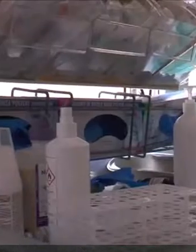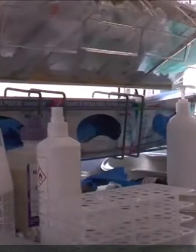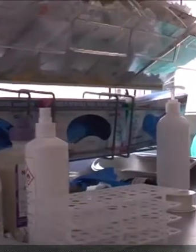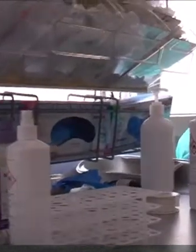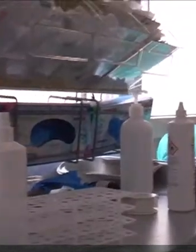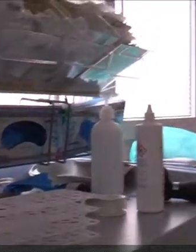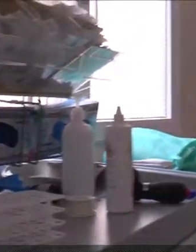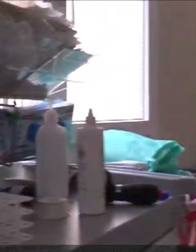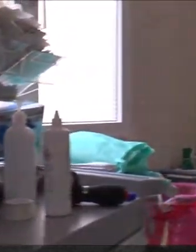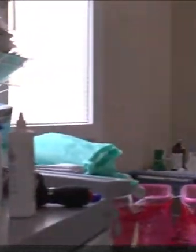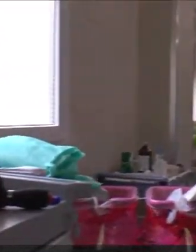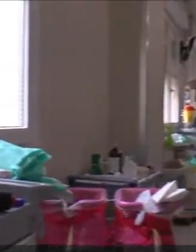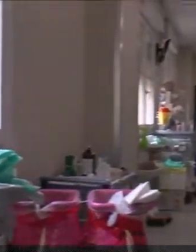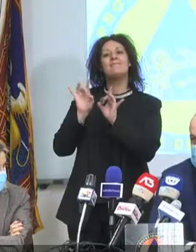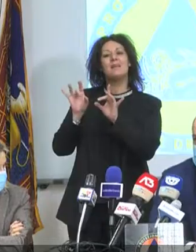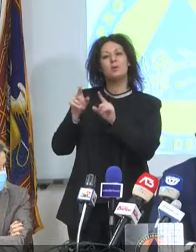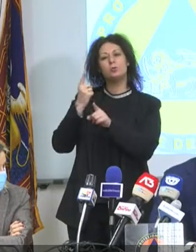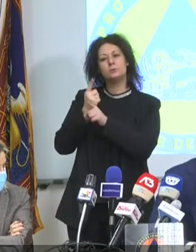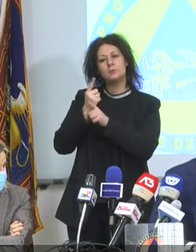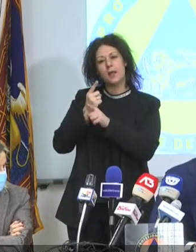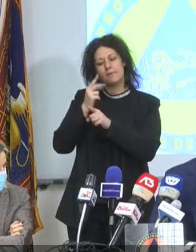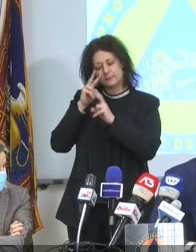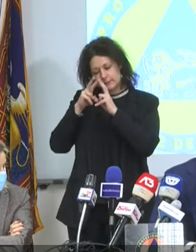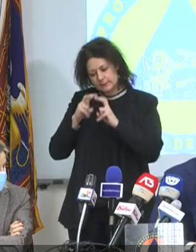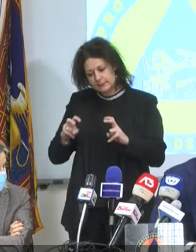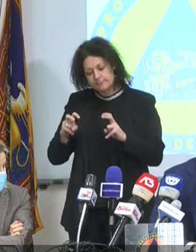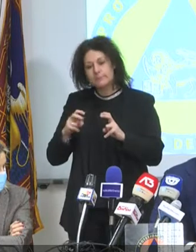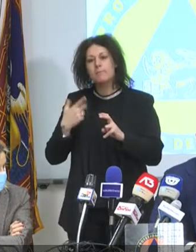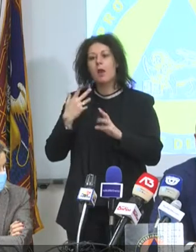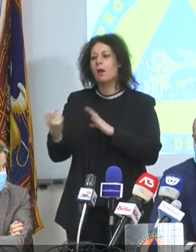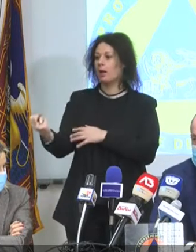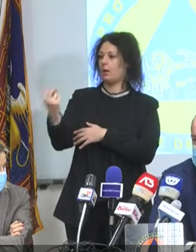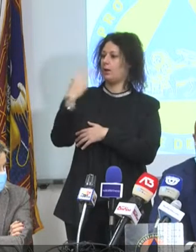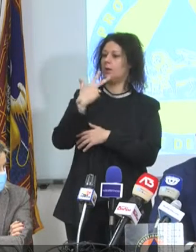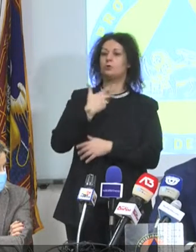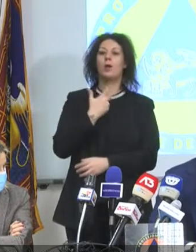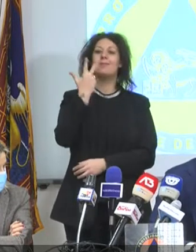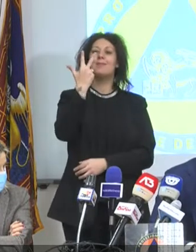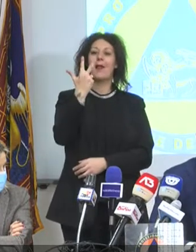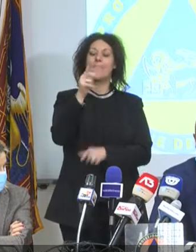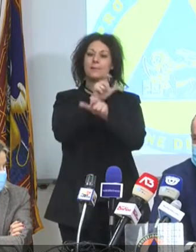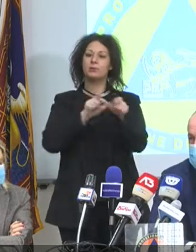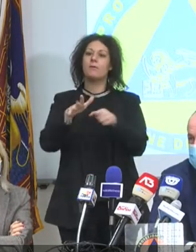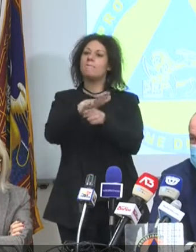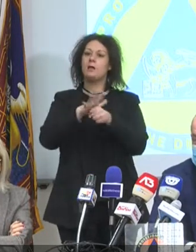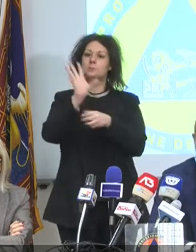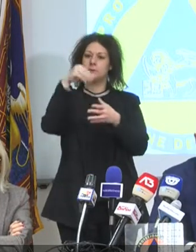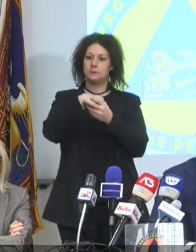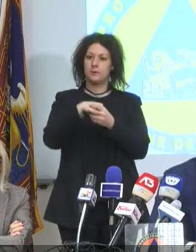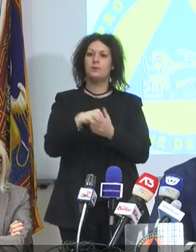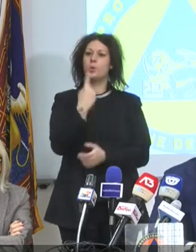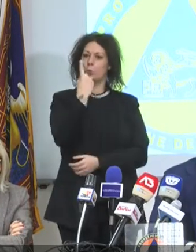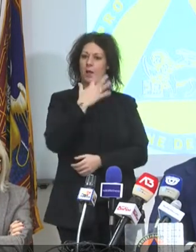insomma di tre familiari 52 anni terapia intensiva